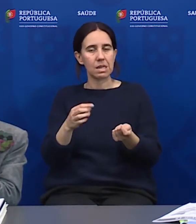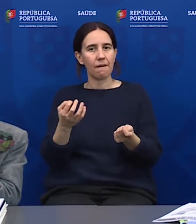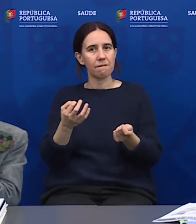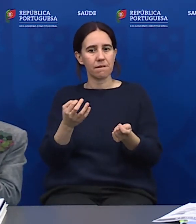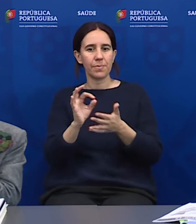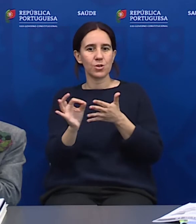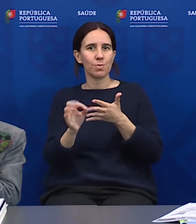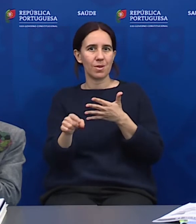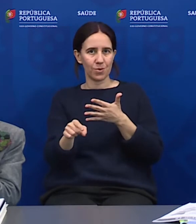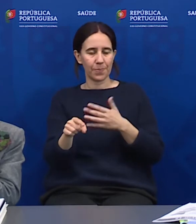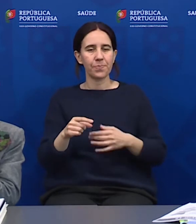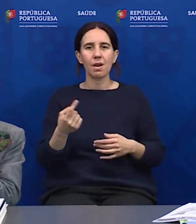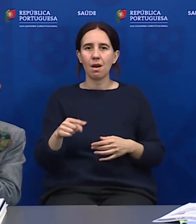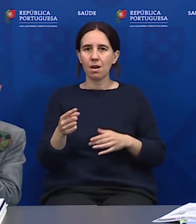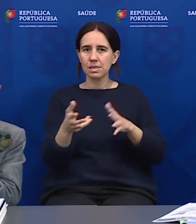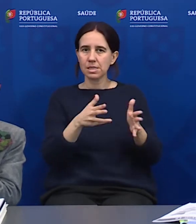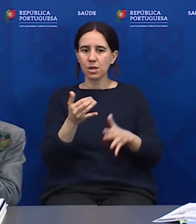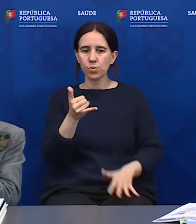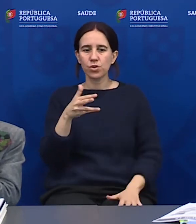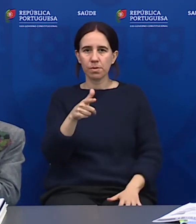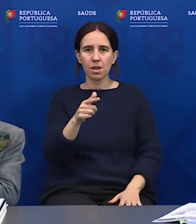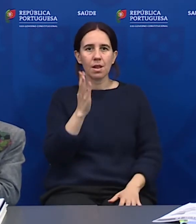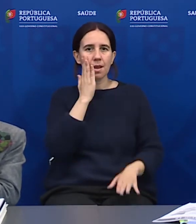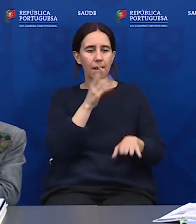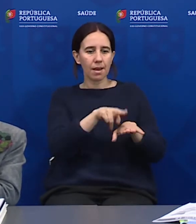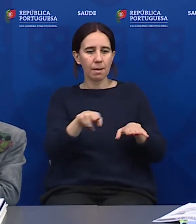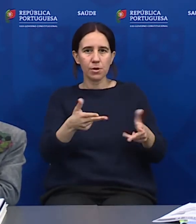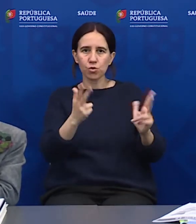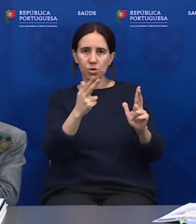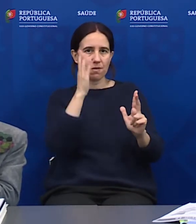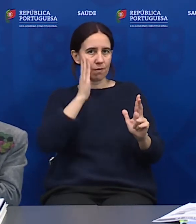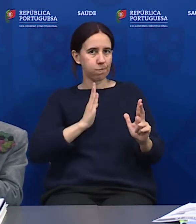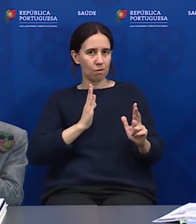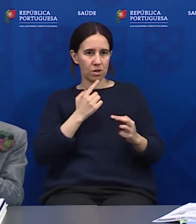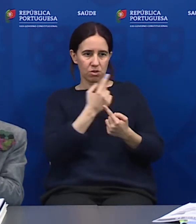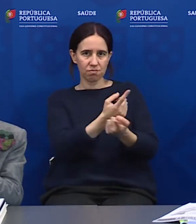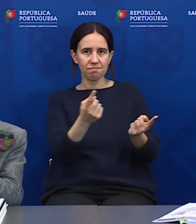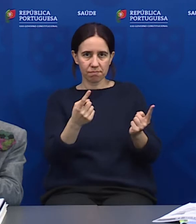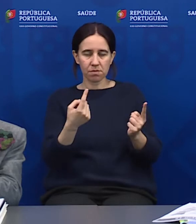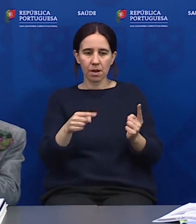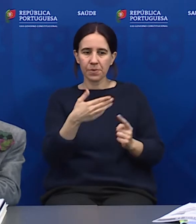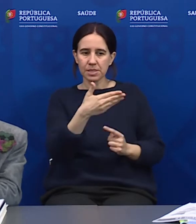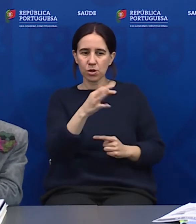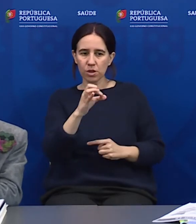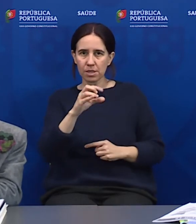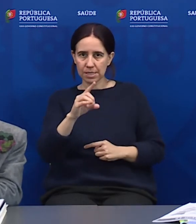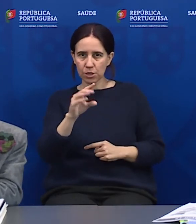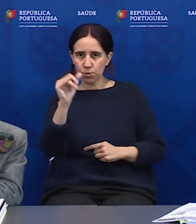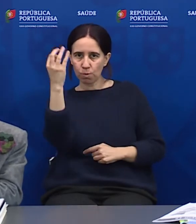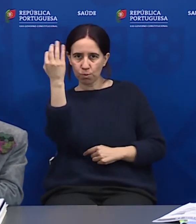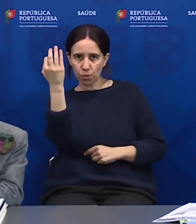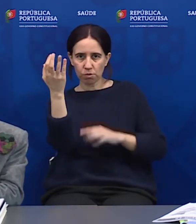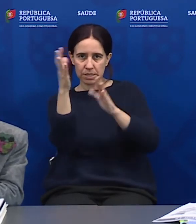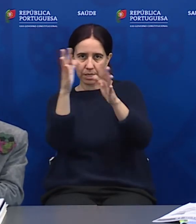neste aspecto. Existem cerca de 2 mil camas disponibilizadas pelas Forças Armadas, cerca de 186 no Porto